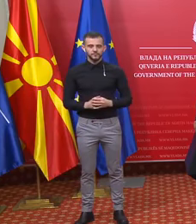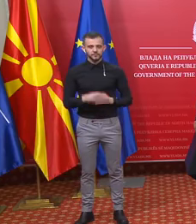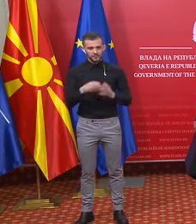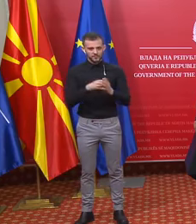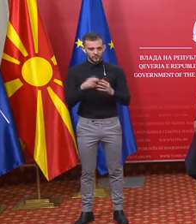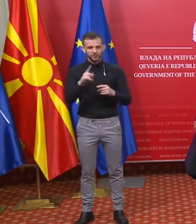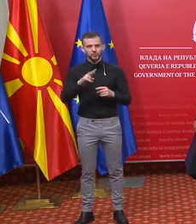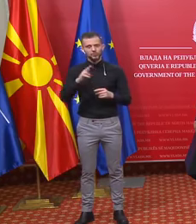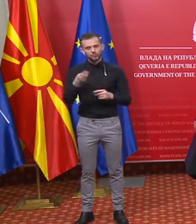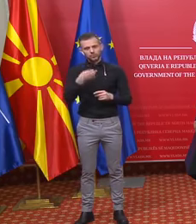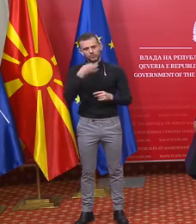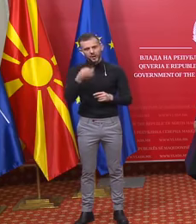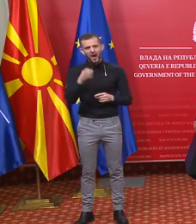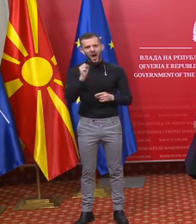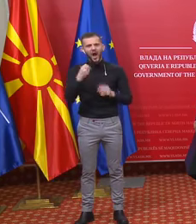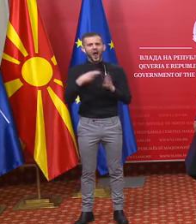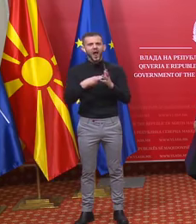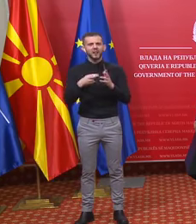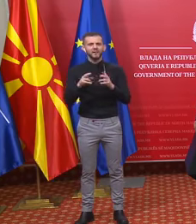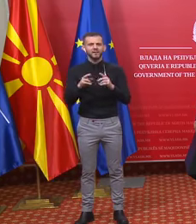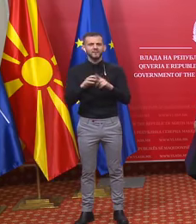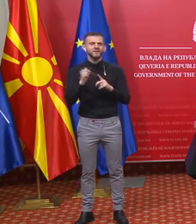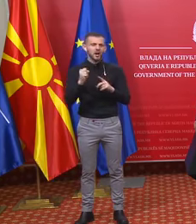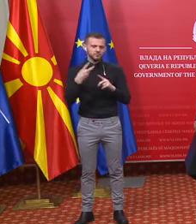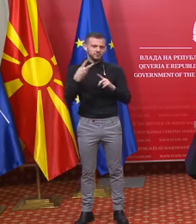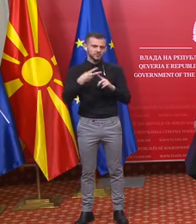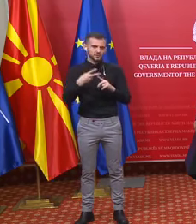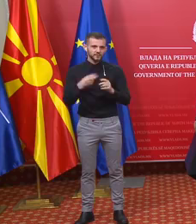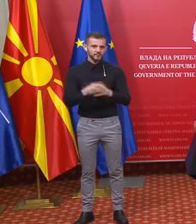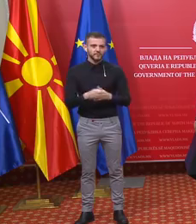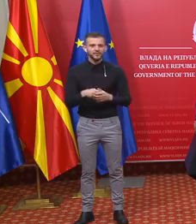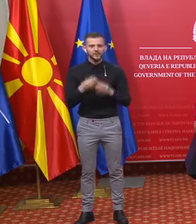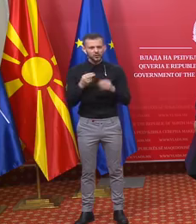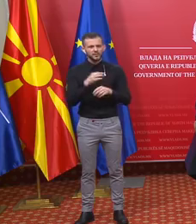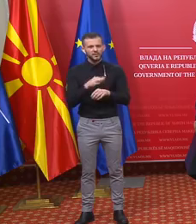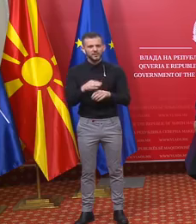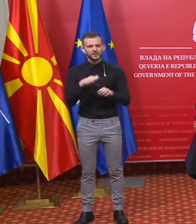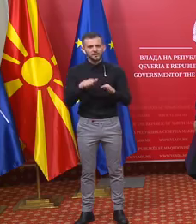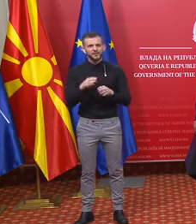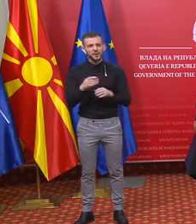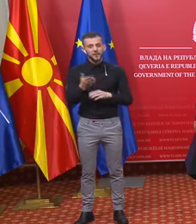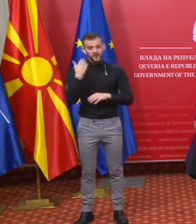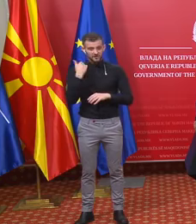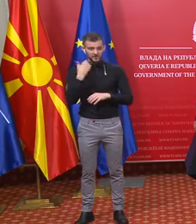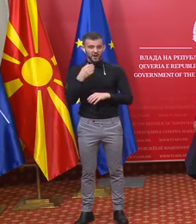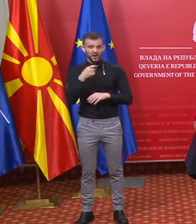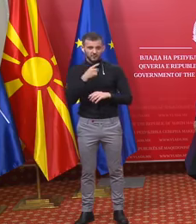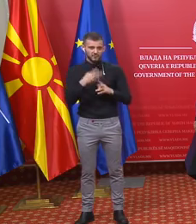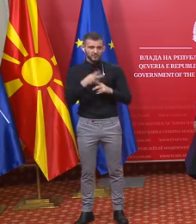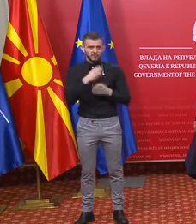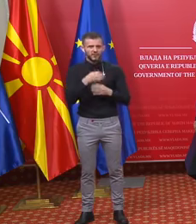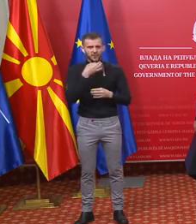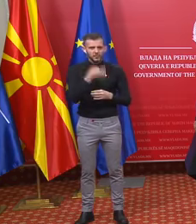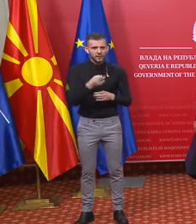Продолжуваме со следно прашање, Алфа телевизија повеле. Добар ден, министер, минатиот пат кога Алфа ве праша, рековте